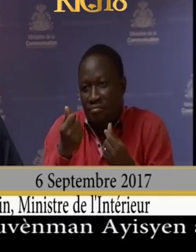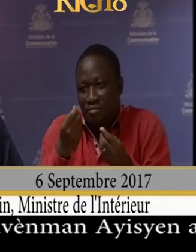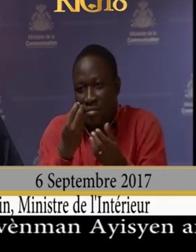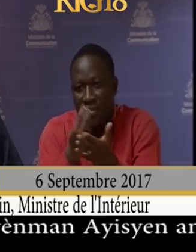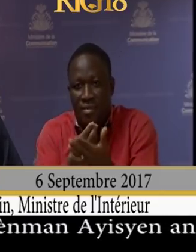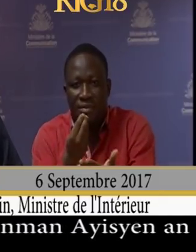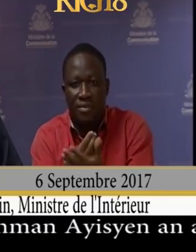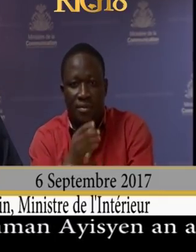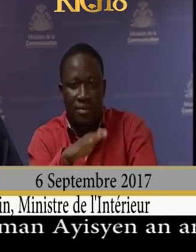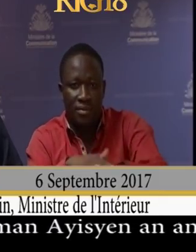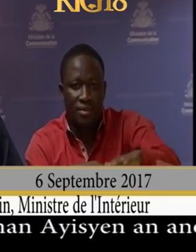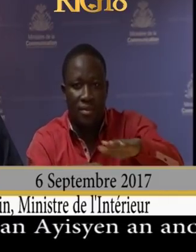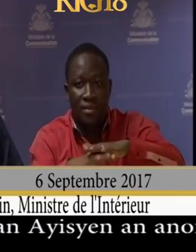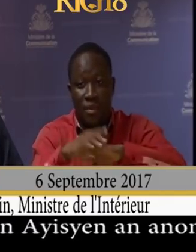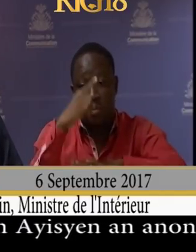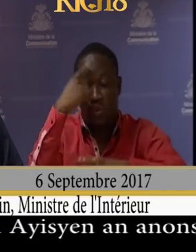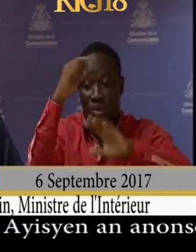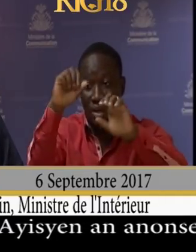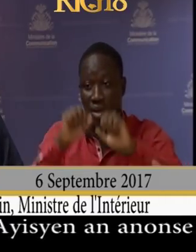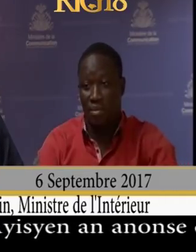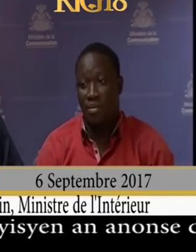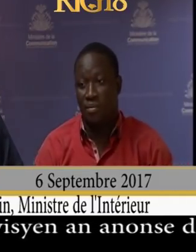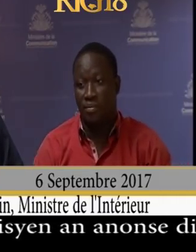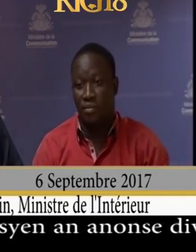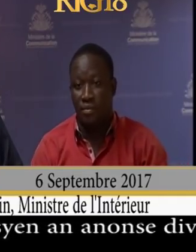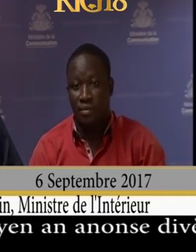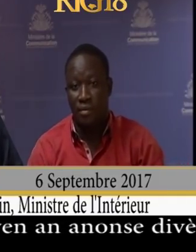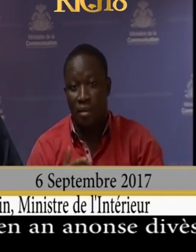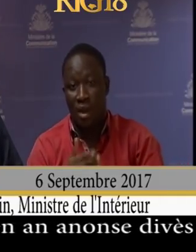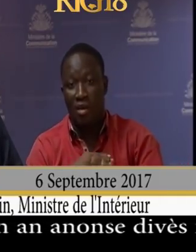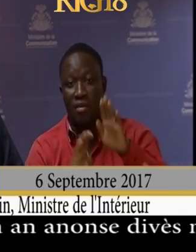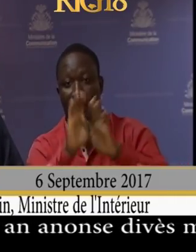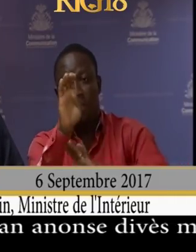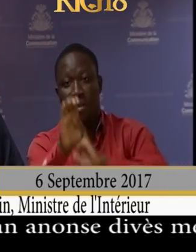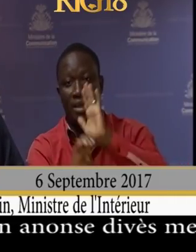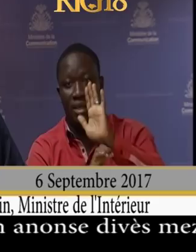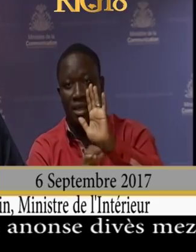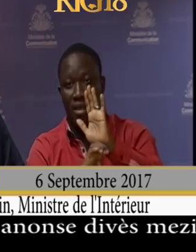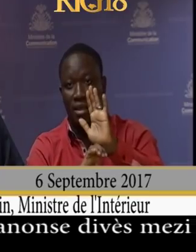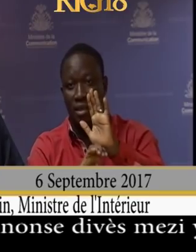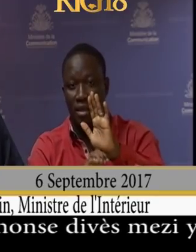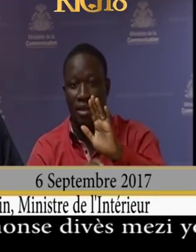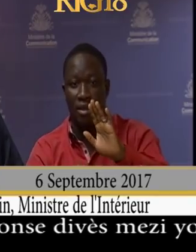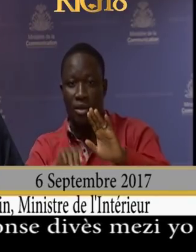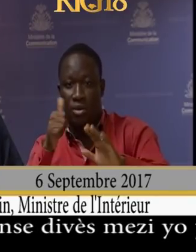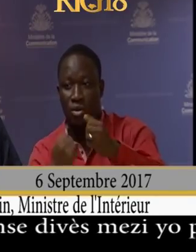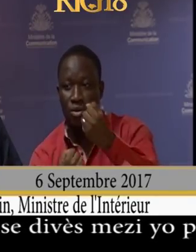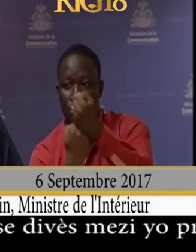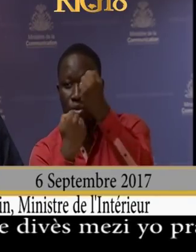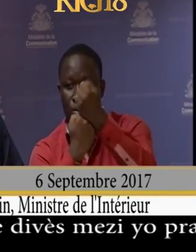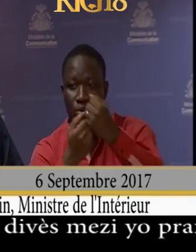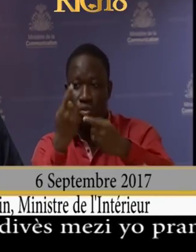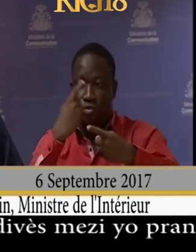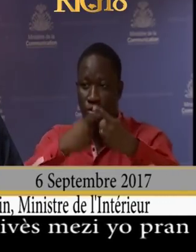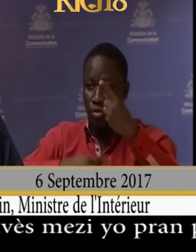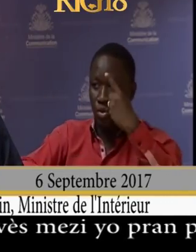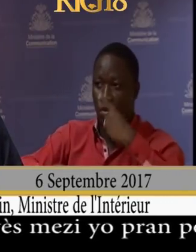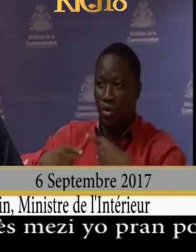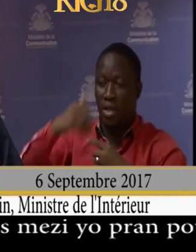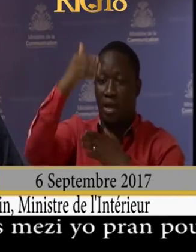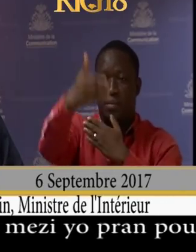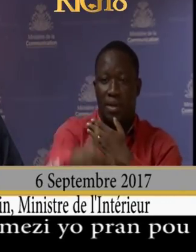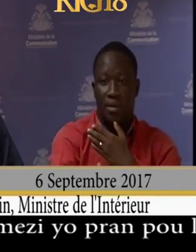fonds disponible le temps que l'état central là reste secours yo vini au cas